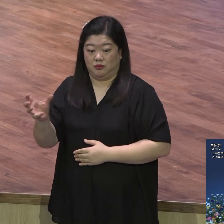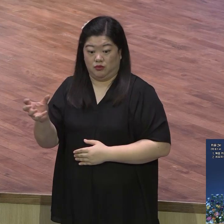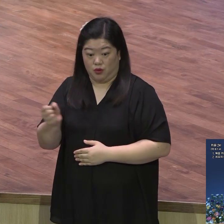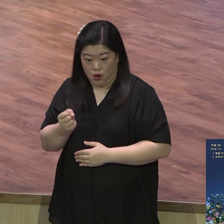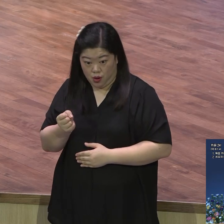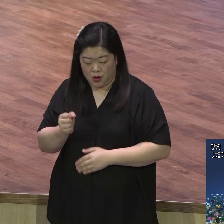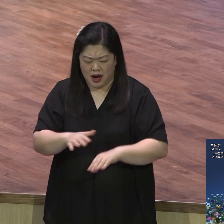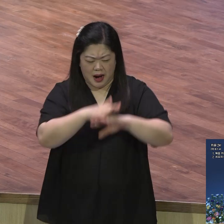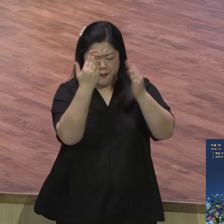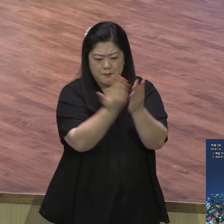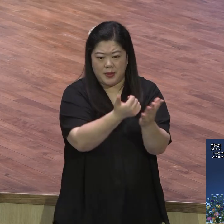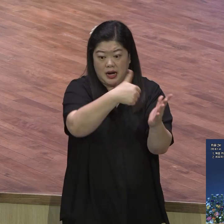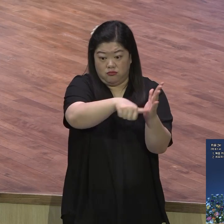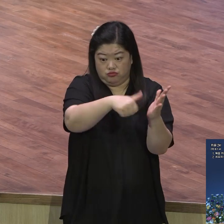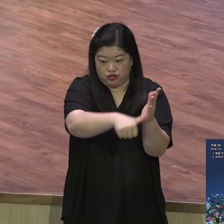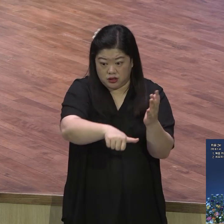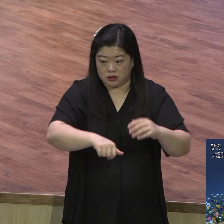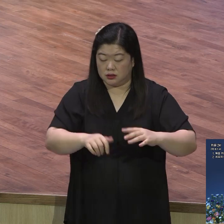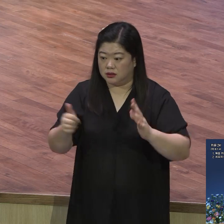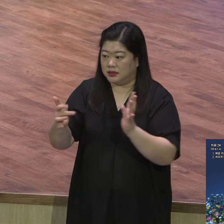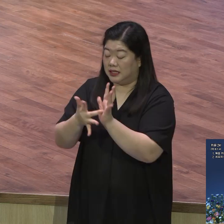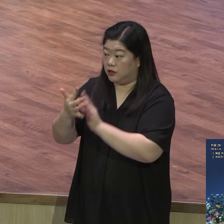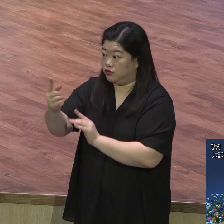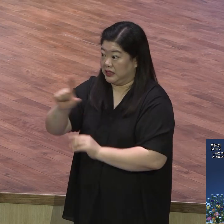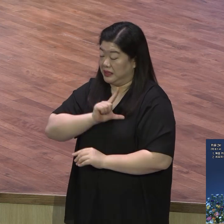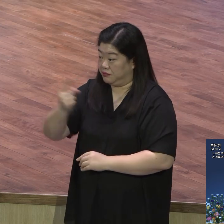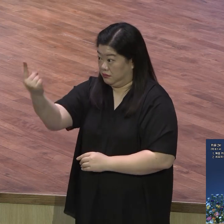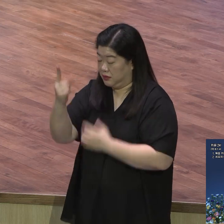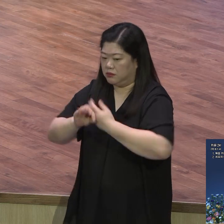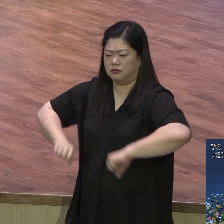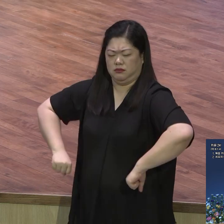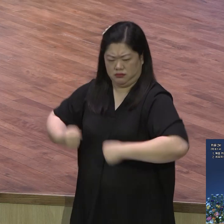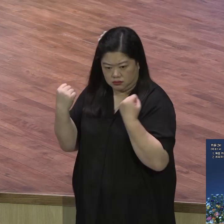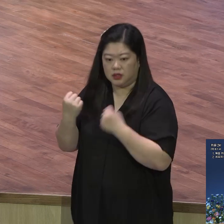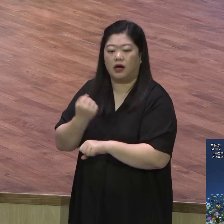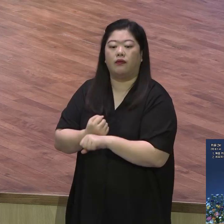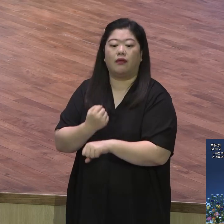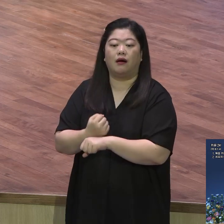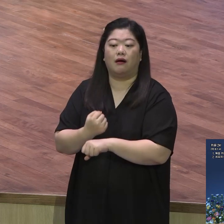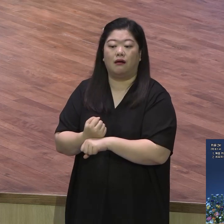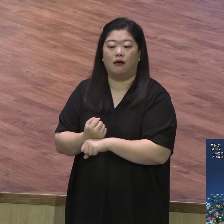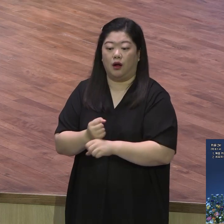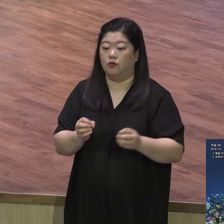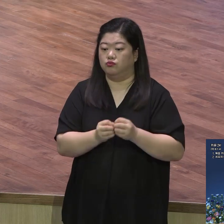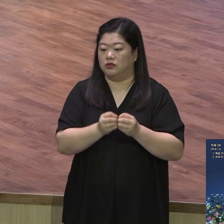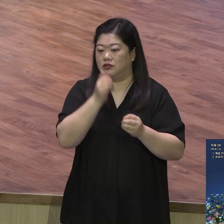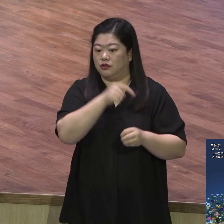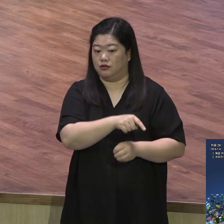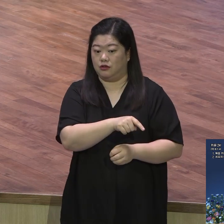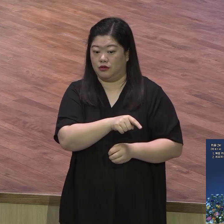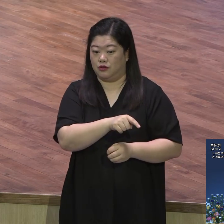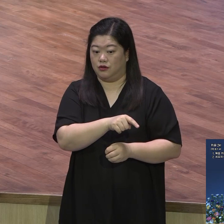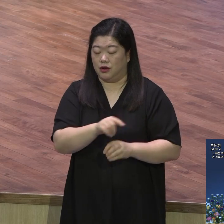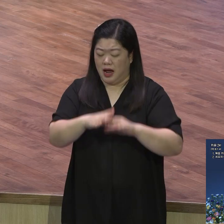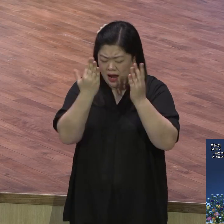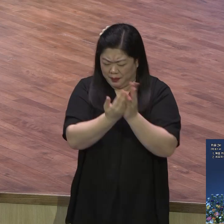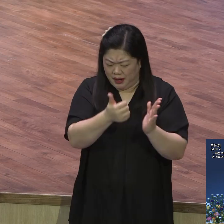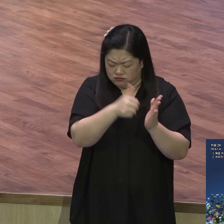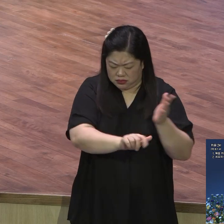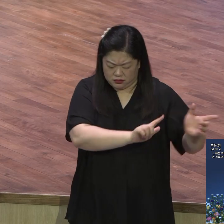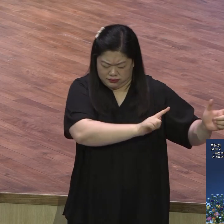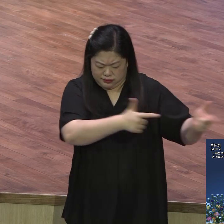복종한다 그랬어요. 예수의 이름 앞에 만물이 복종한다 만물이 복종하는 이름이 예수의 그리스도다 그렇게